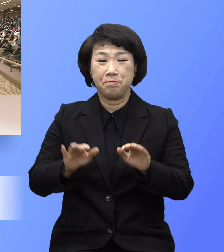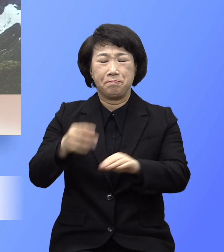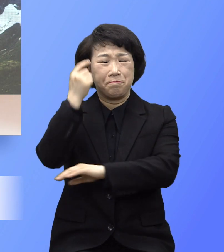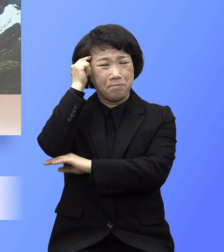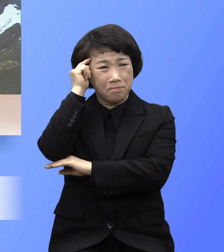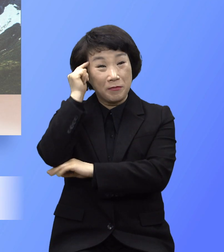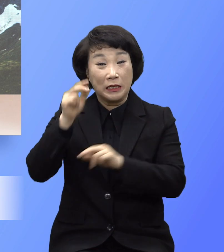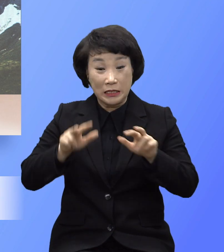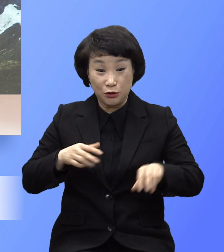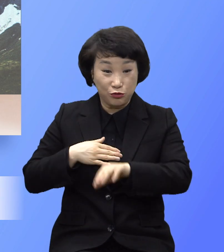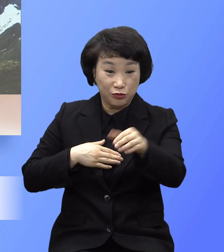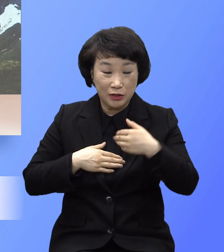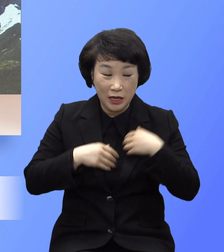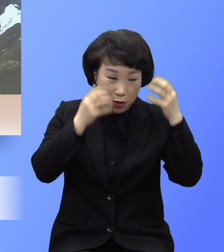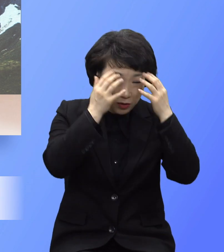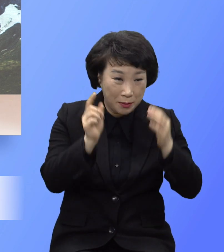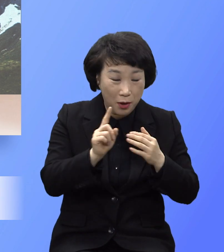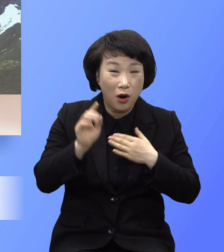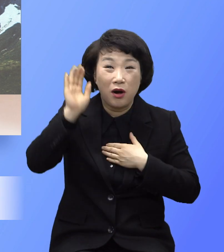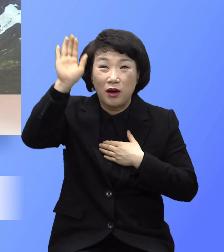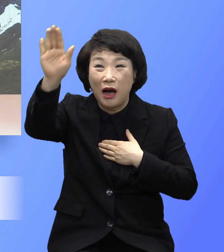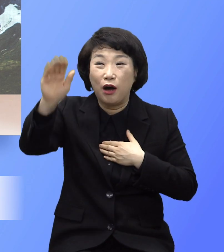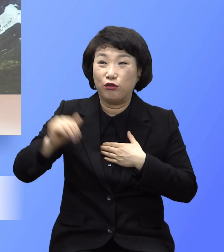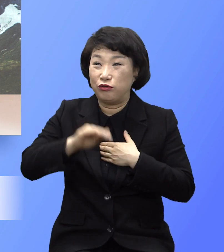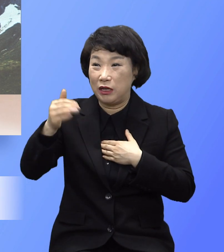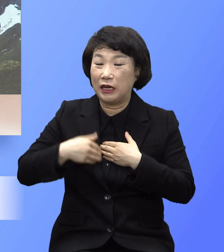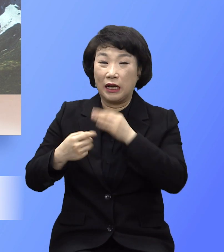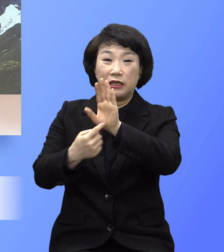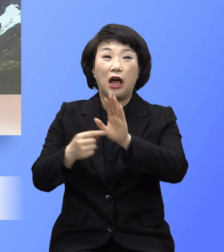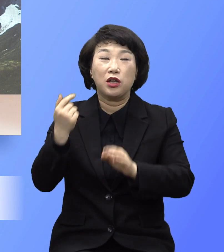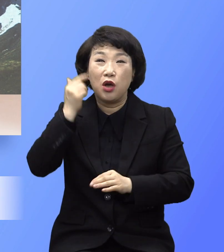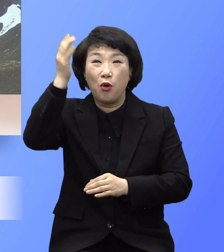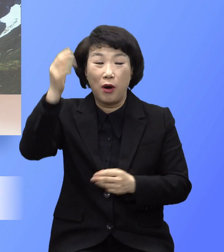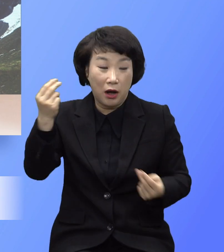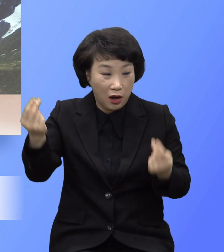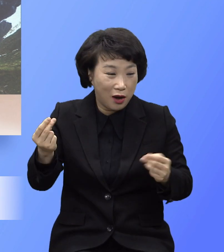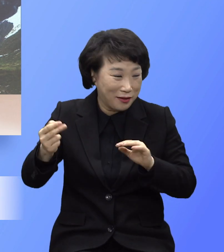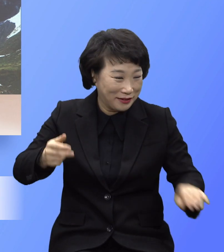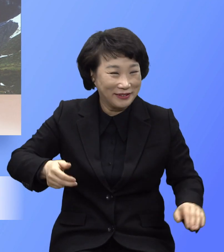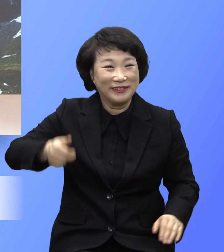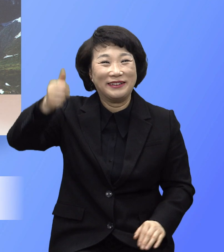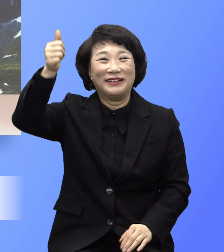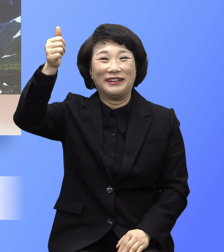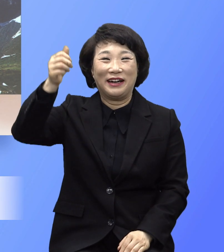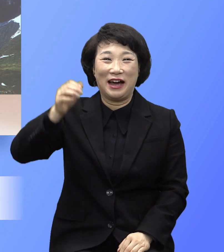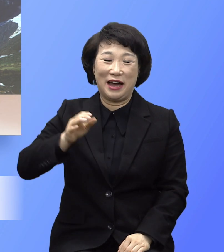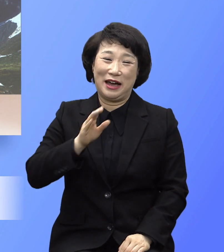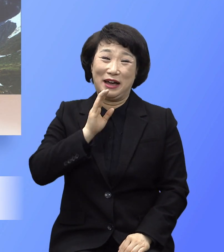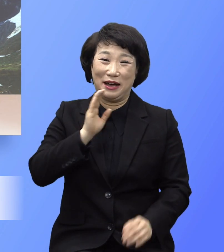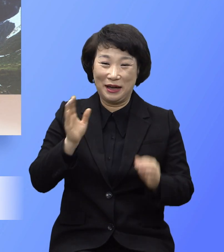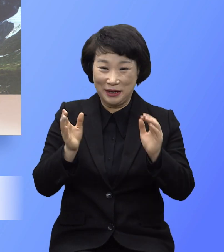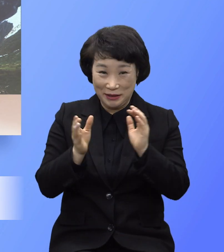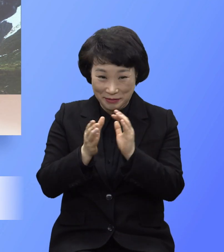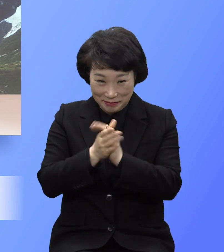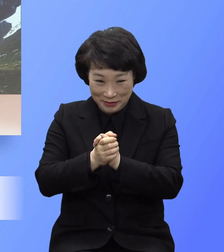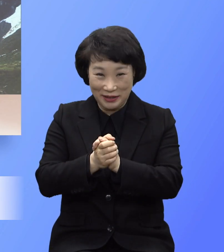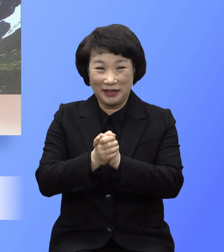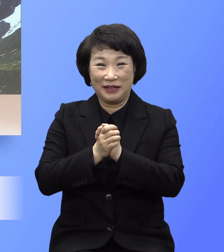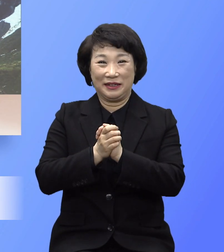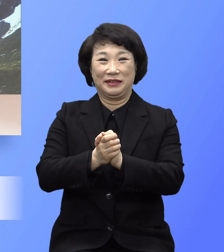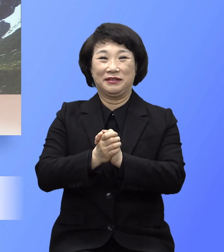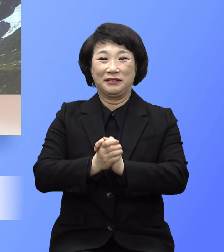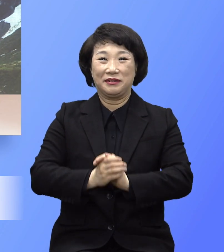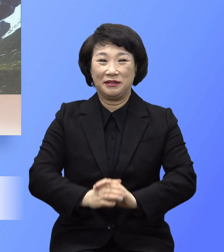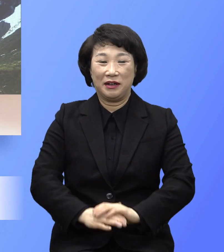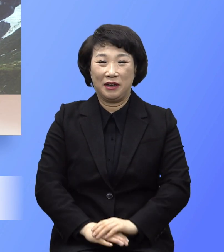생각한데 현재의 고난은 장차 우리에게 나타날 영광과 족시